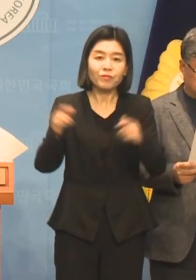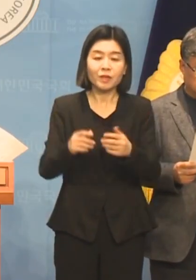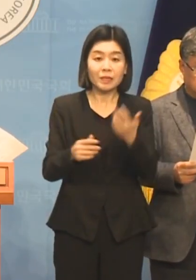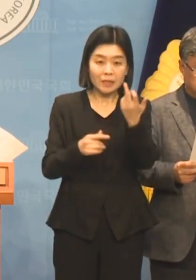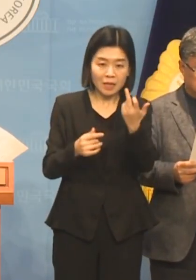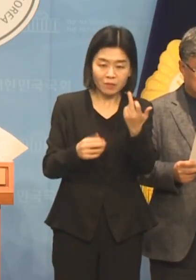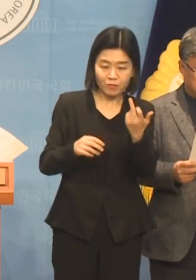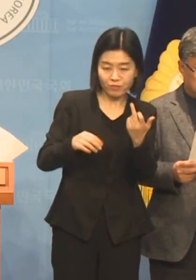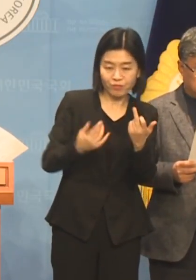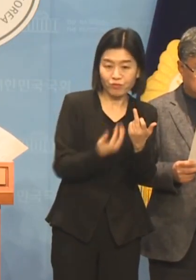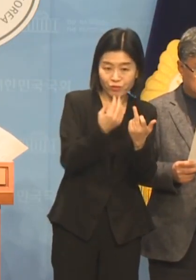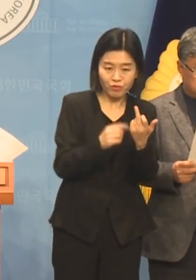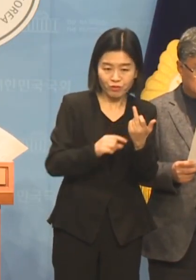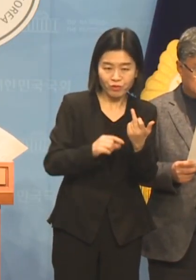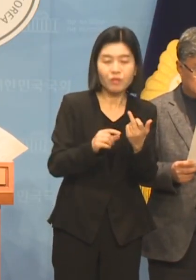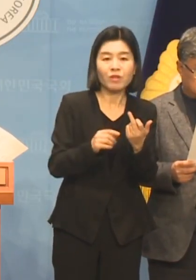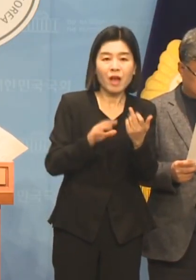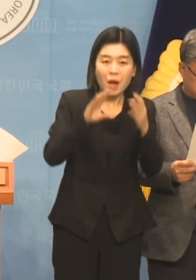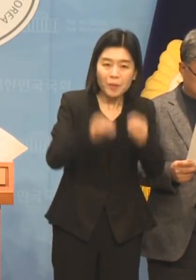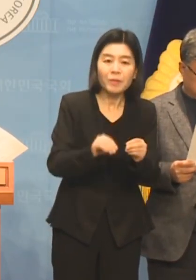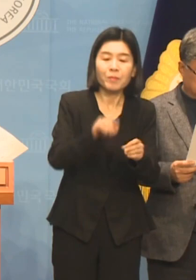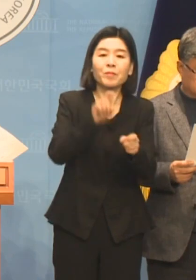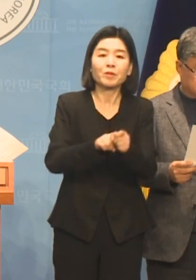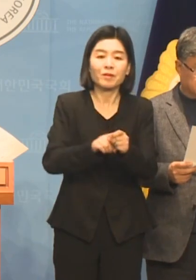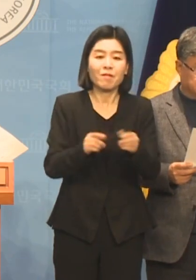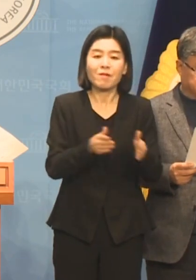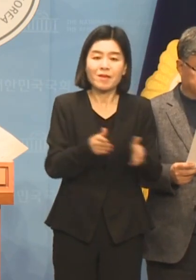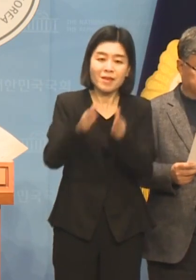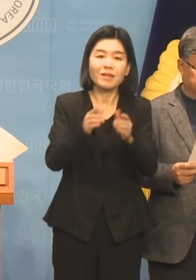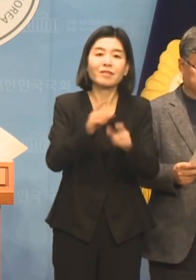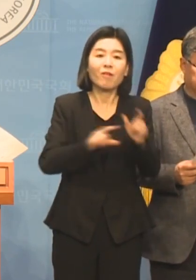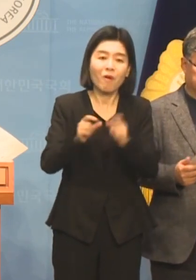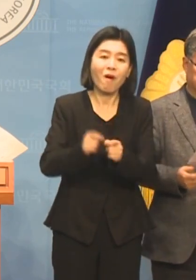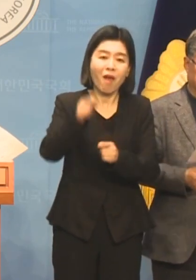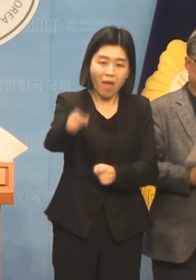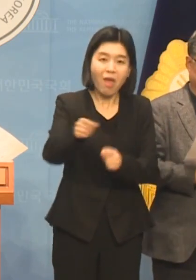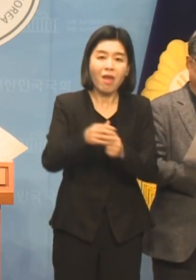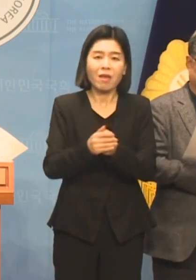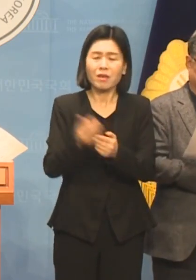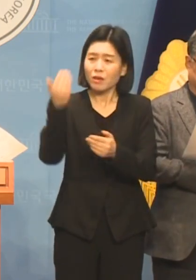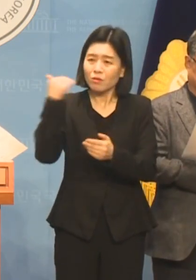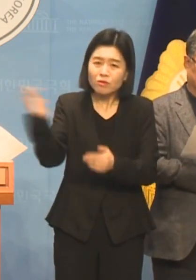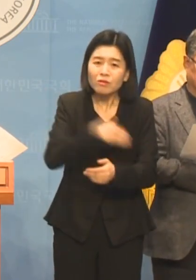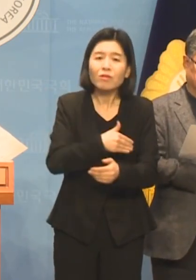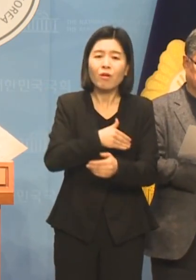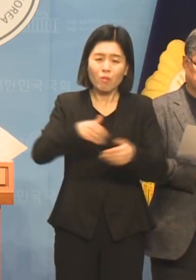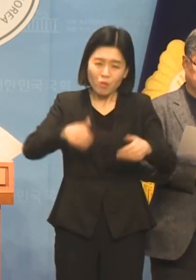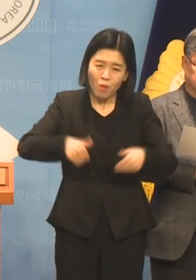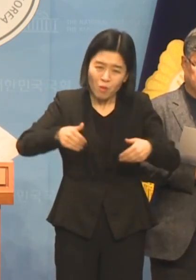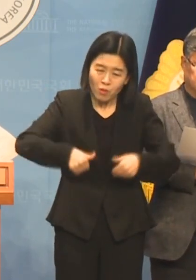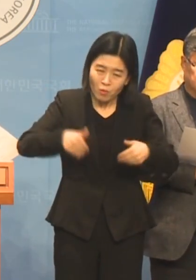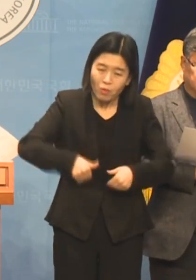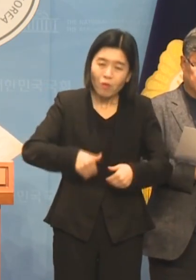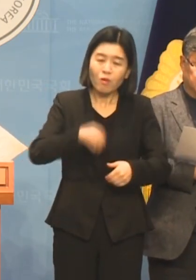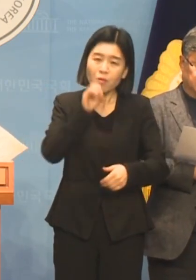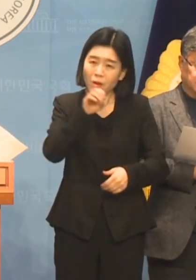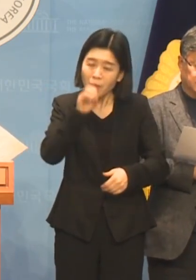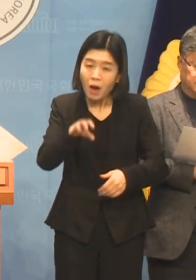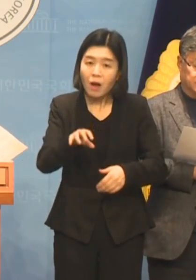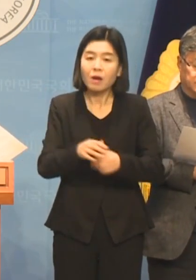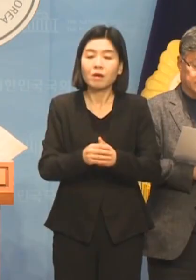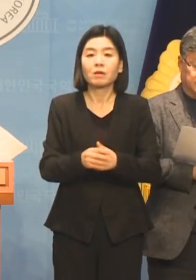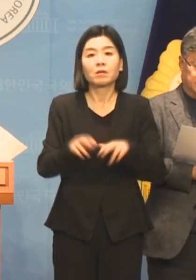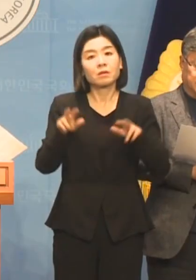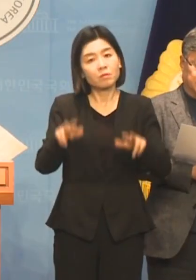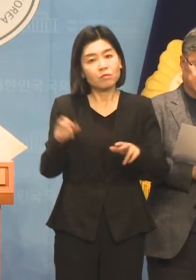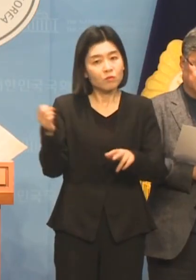확보는 지난 수년간 꾸준히 계획으로 제시되거나 필요성을 지적받아 왔지만 이번